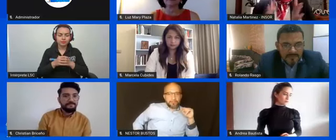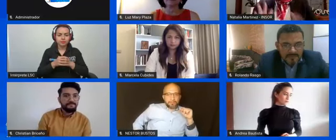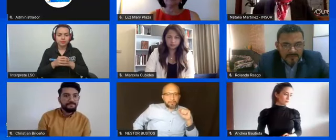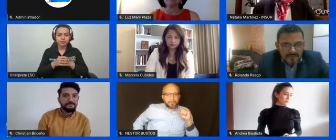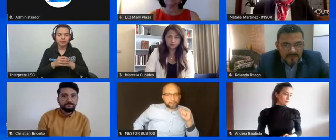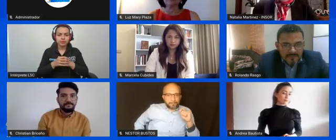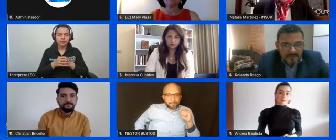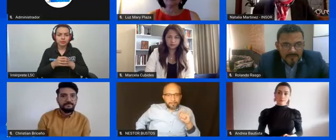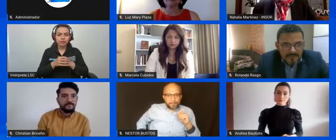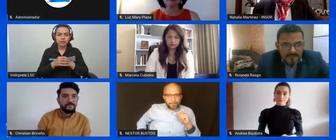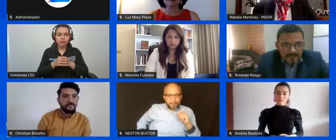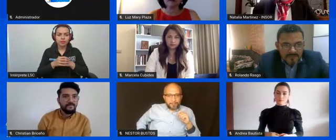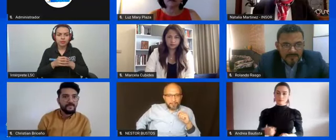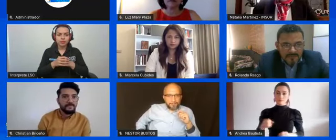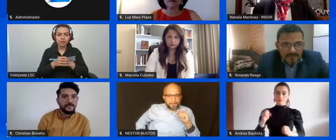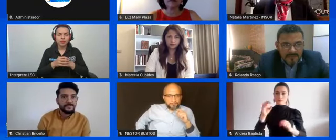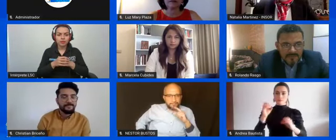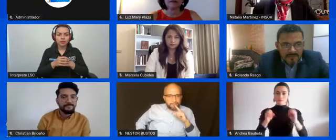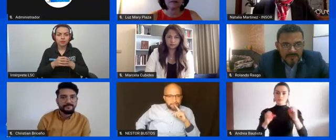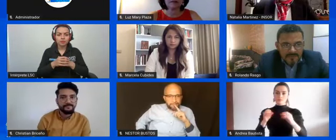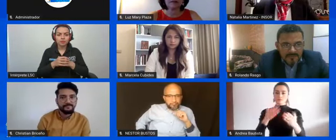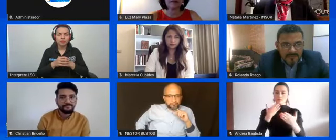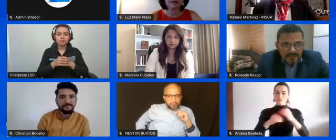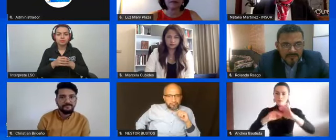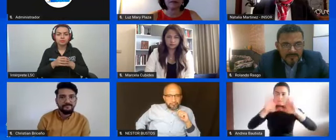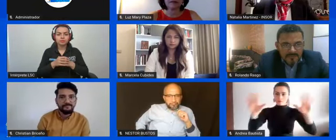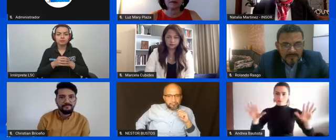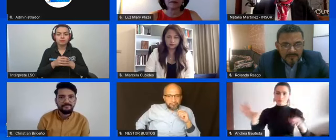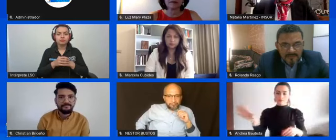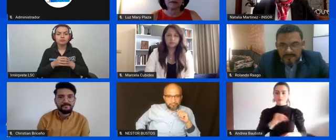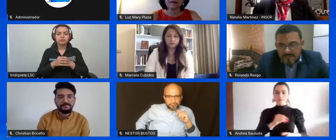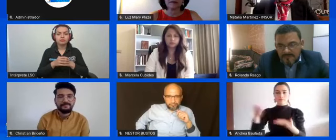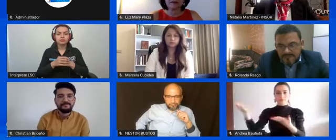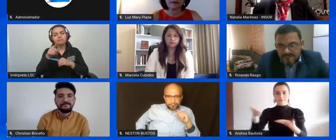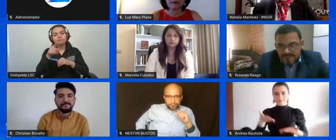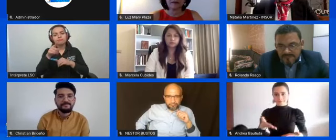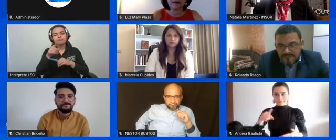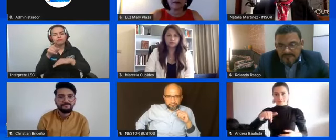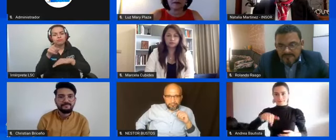Andrea, señala algo un poquito a ver qué tal nos te ves.